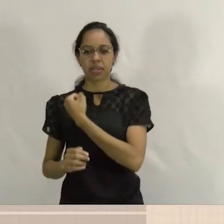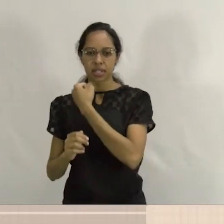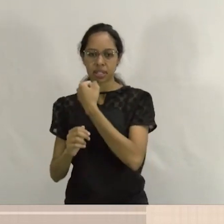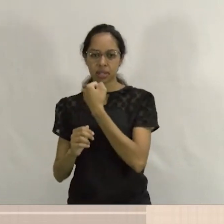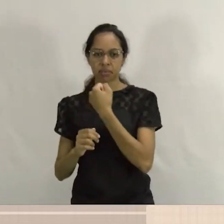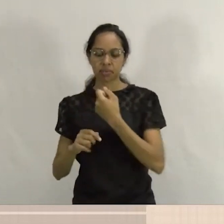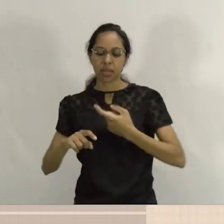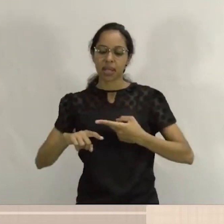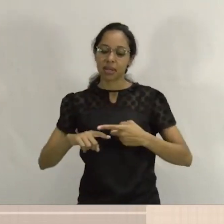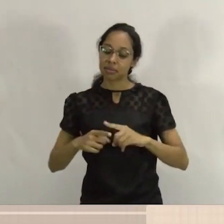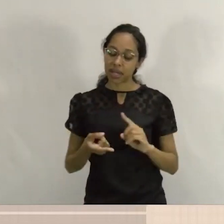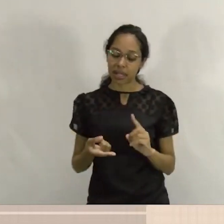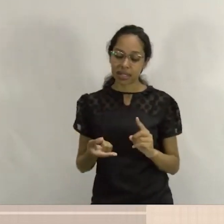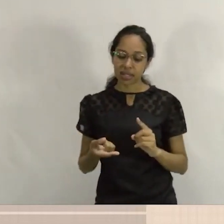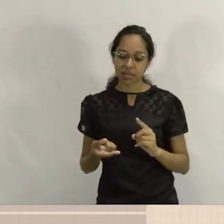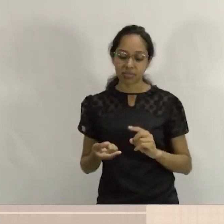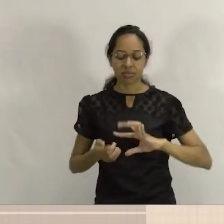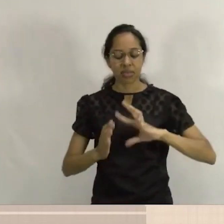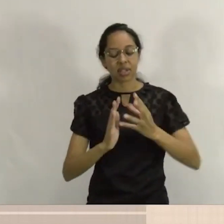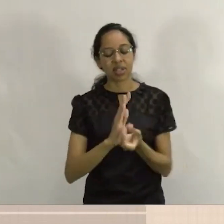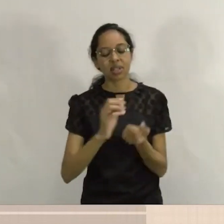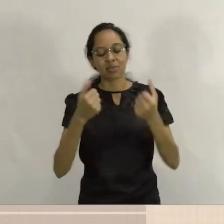degradação.